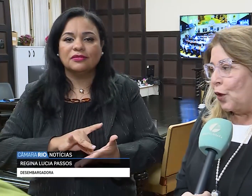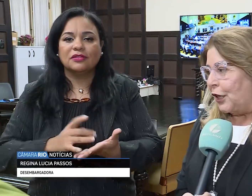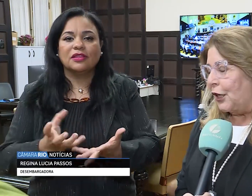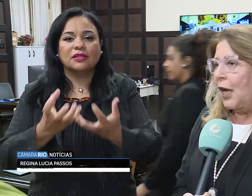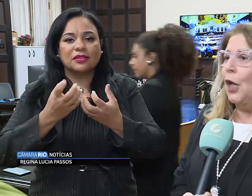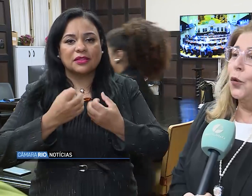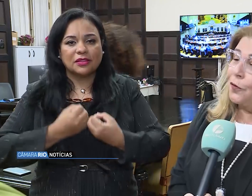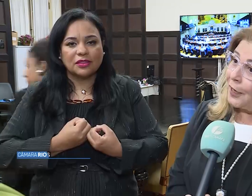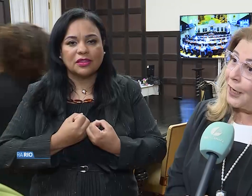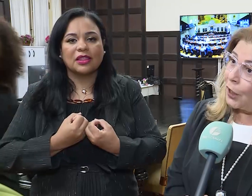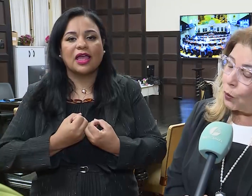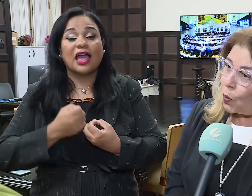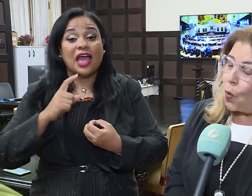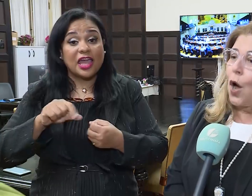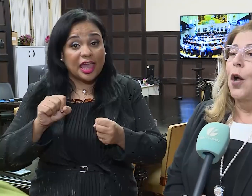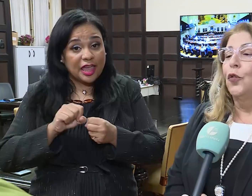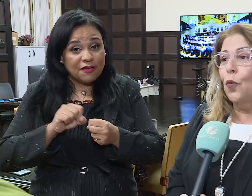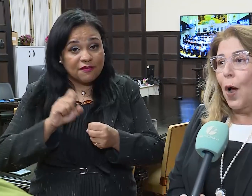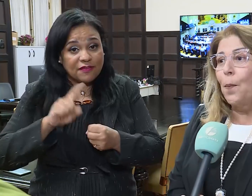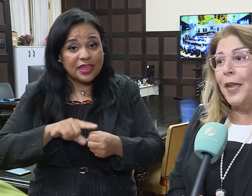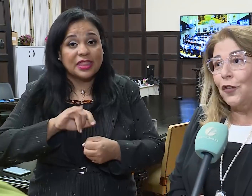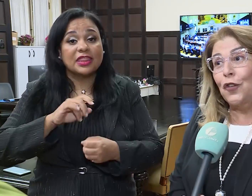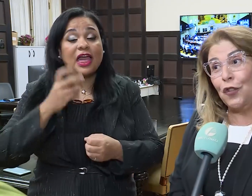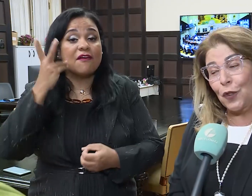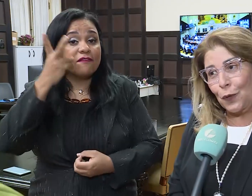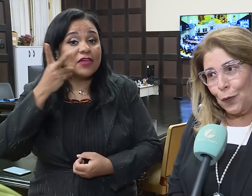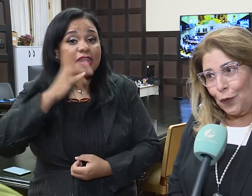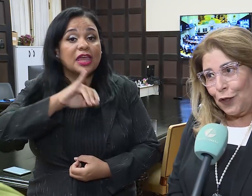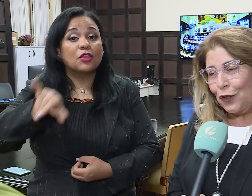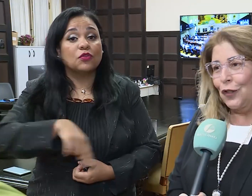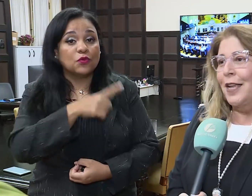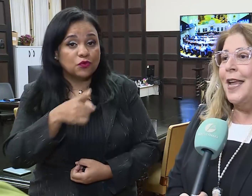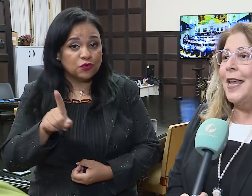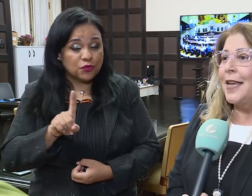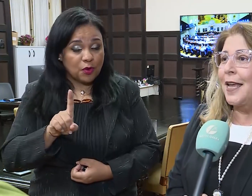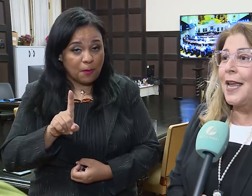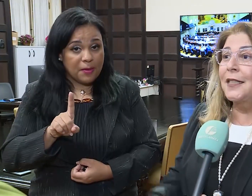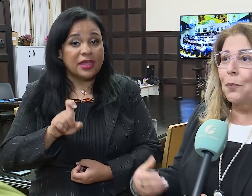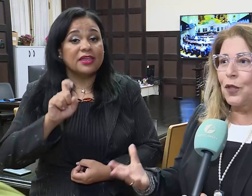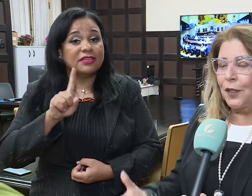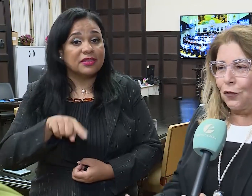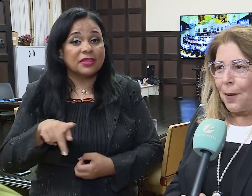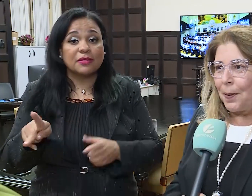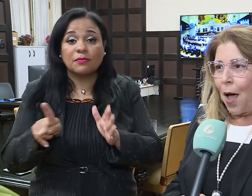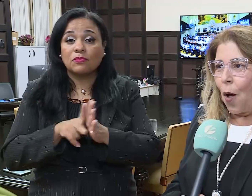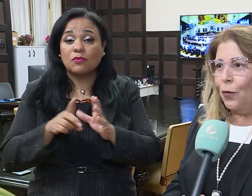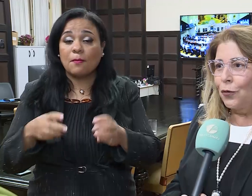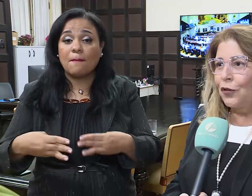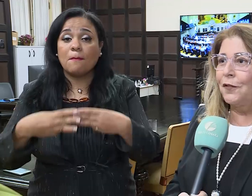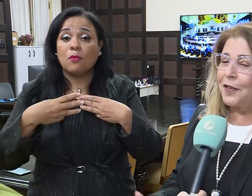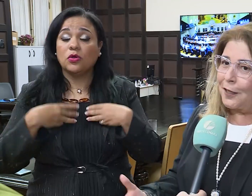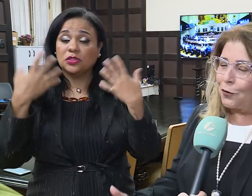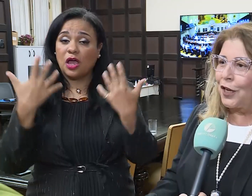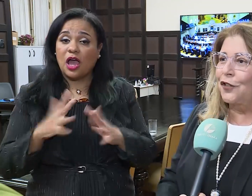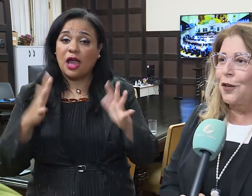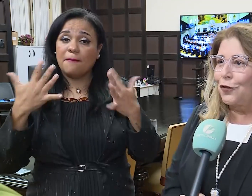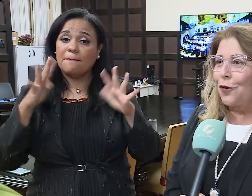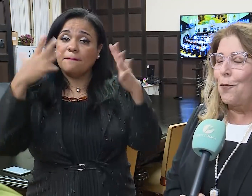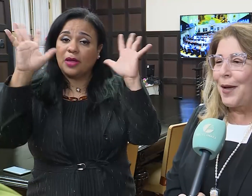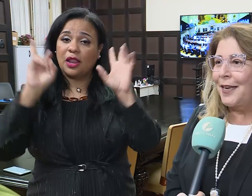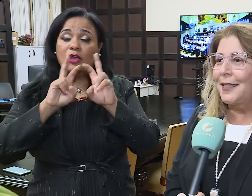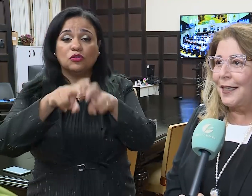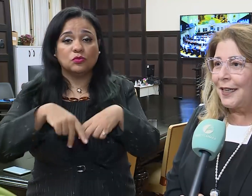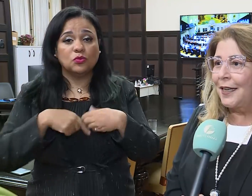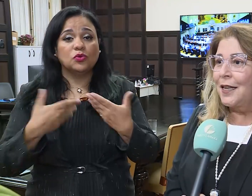pela autoria do vereador João Mendes de Jesus, essa moção de aplausos, e fizemos questão